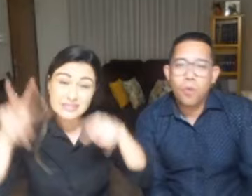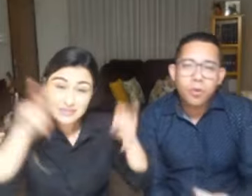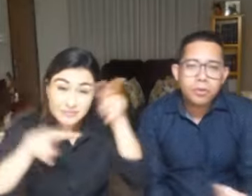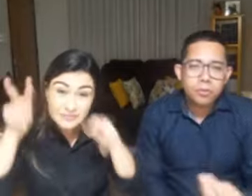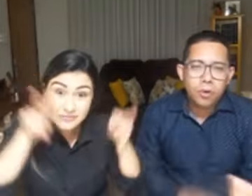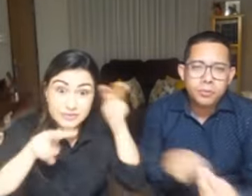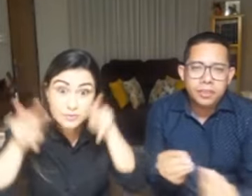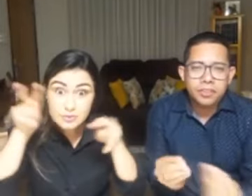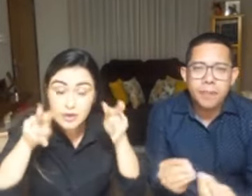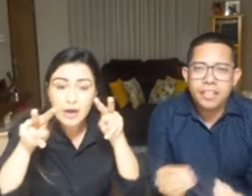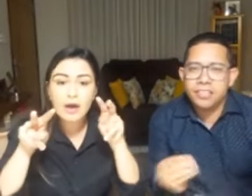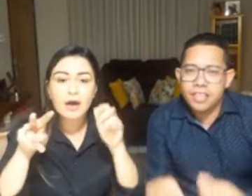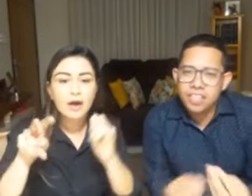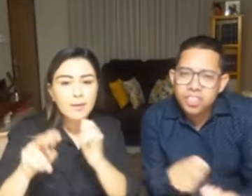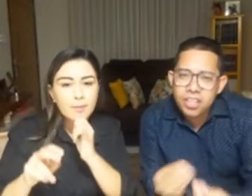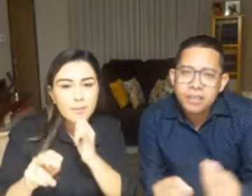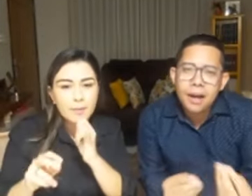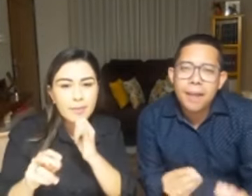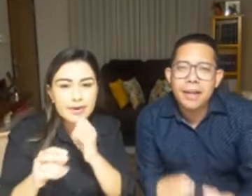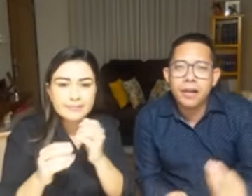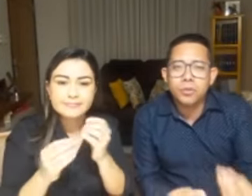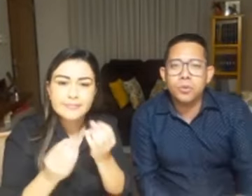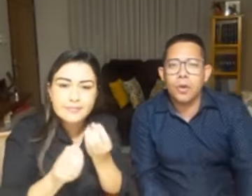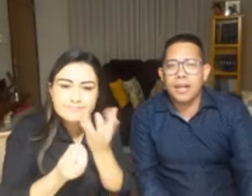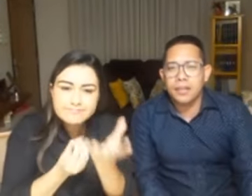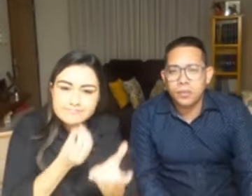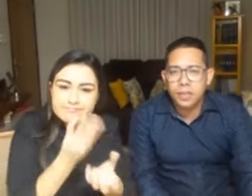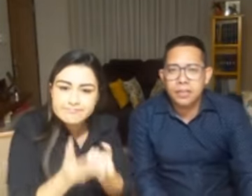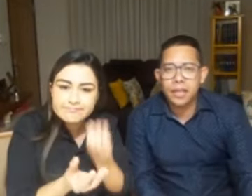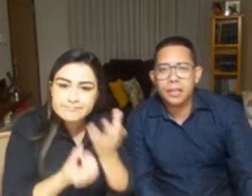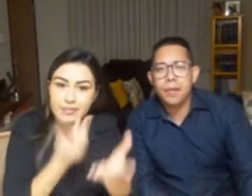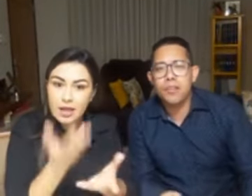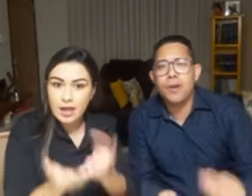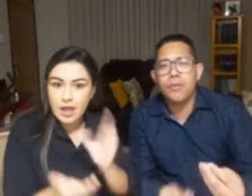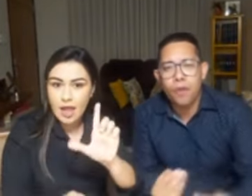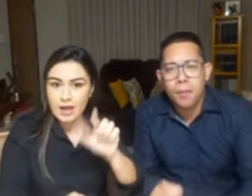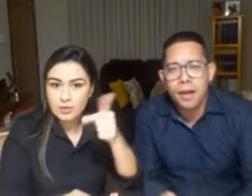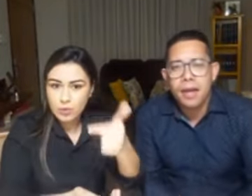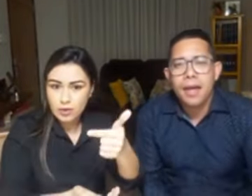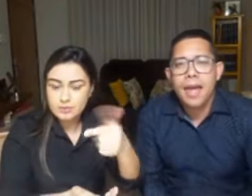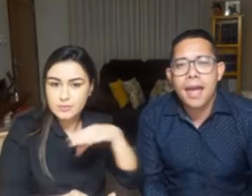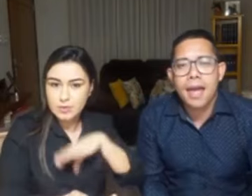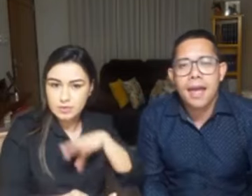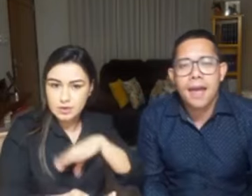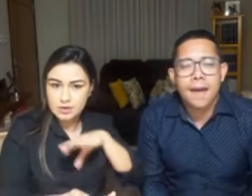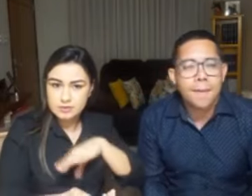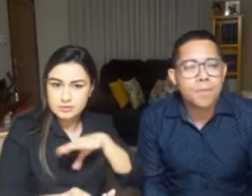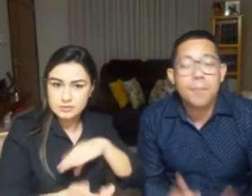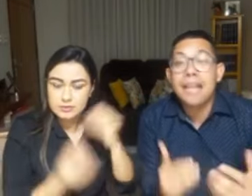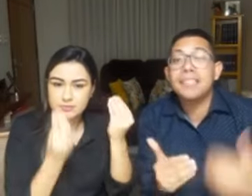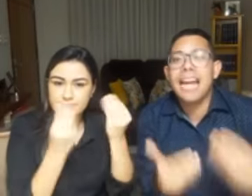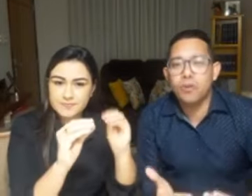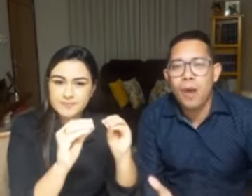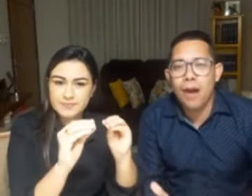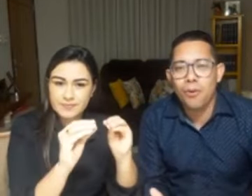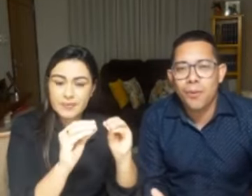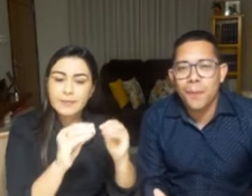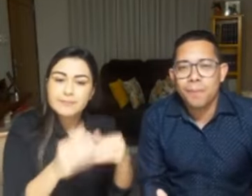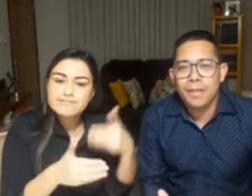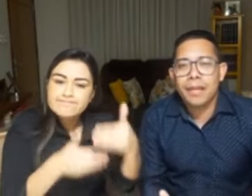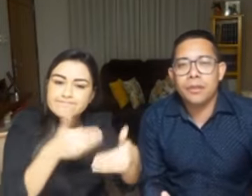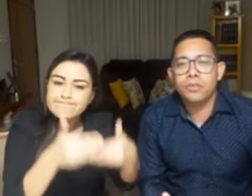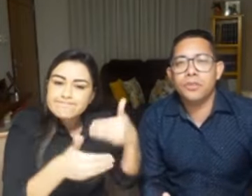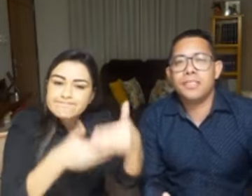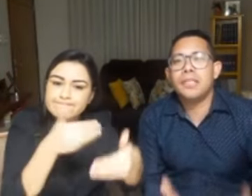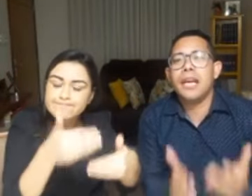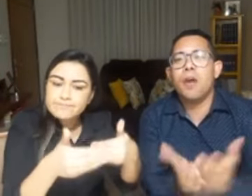ou concomitantemente, assim, a gente ir trabalhando a questão da escrita, mas de uma forma mais gradual,